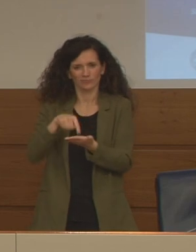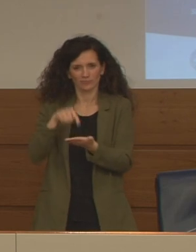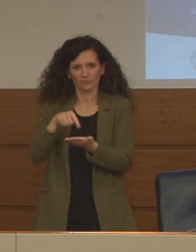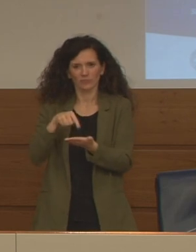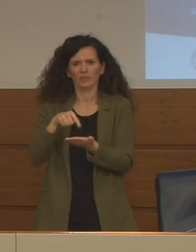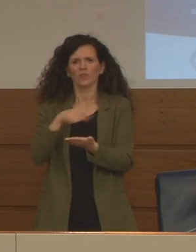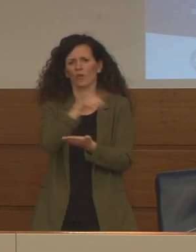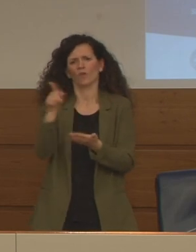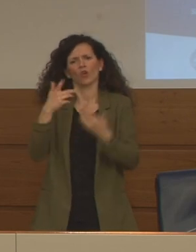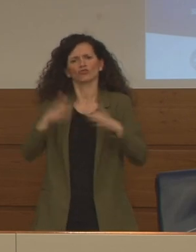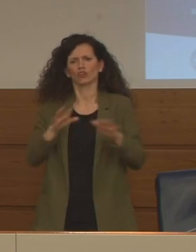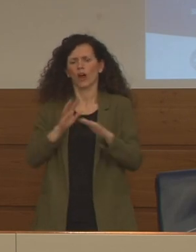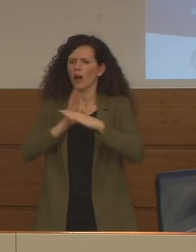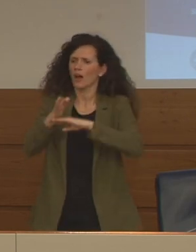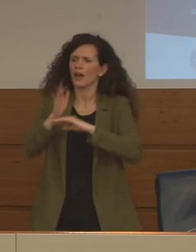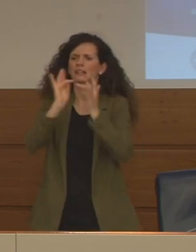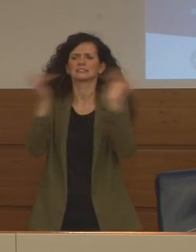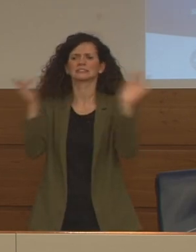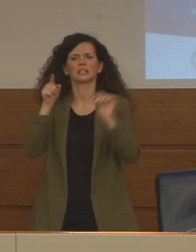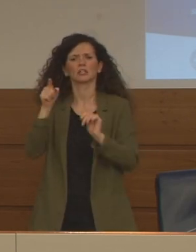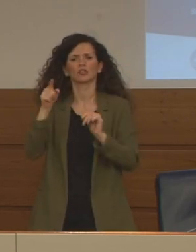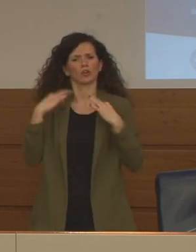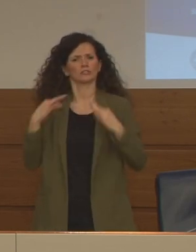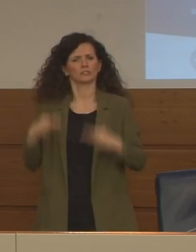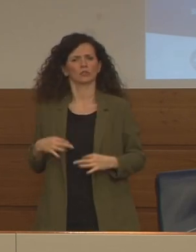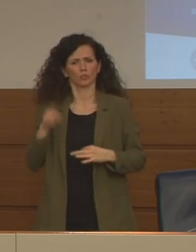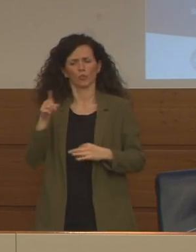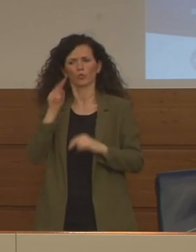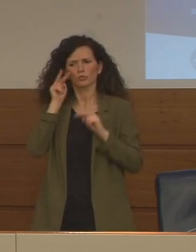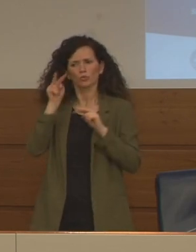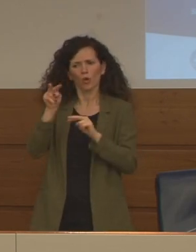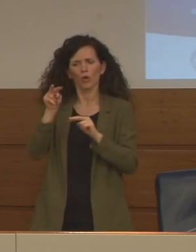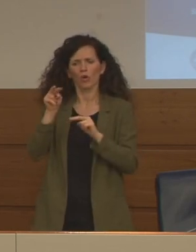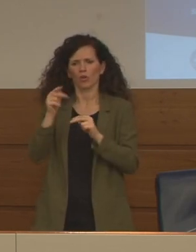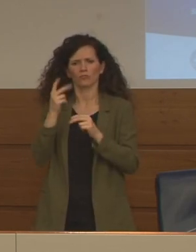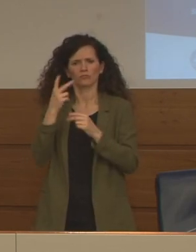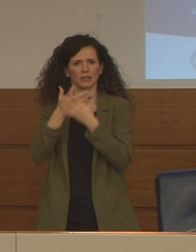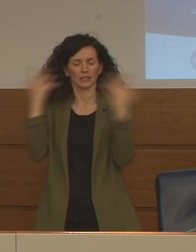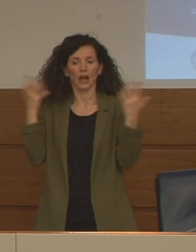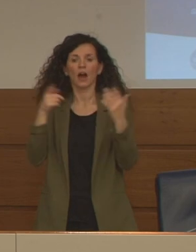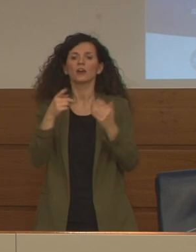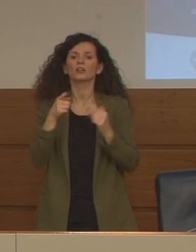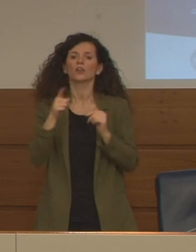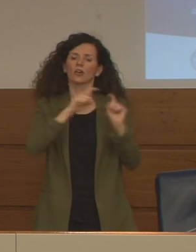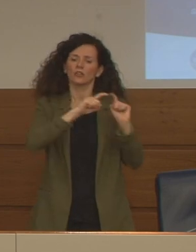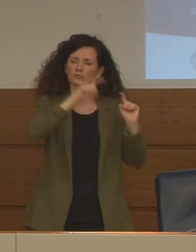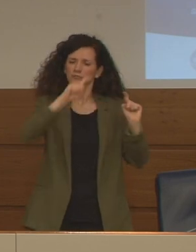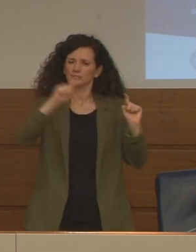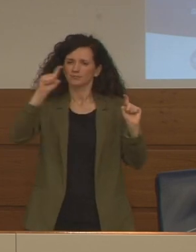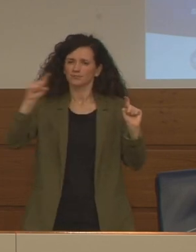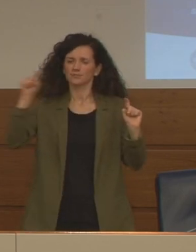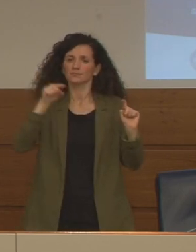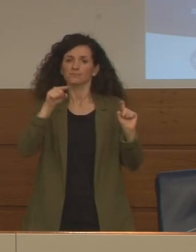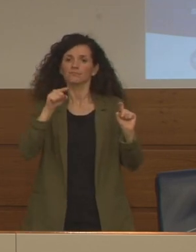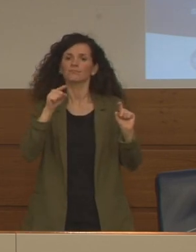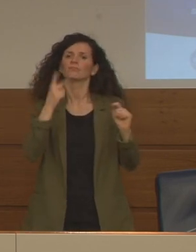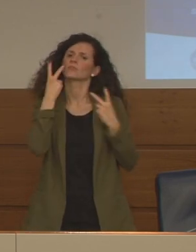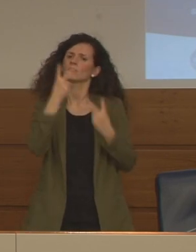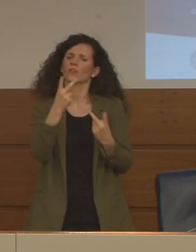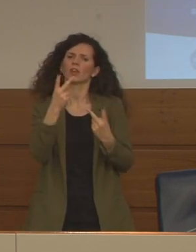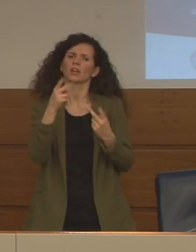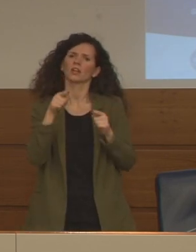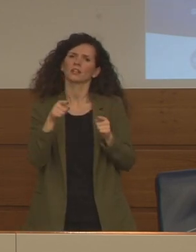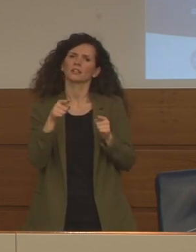trovate all'interno del nostro sito il rapporto sull'andamento diciamo delle curve epidemiche mostra sostanzialmente